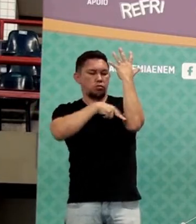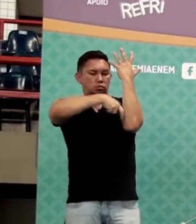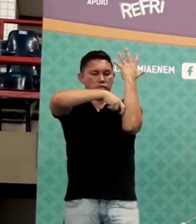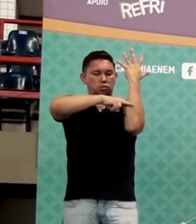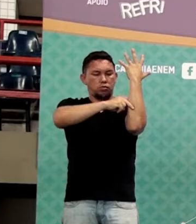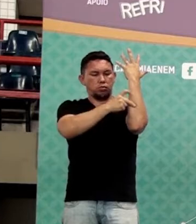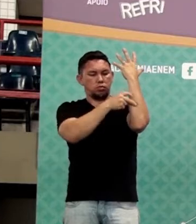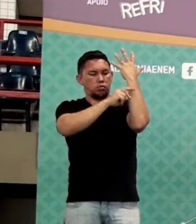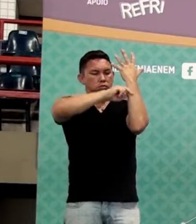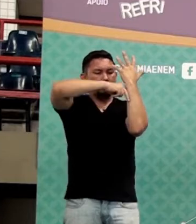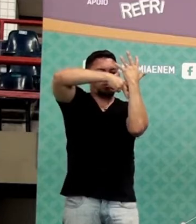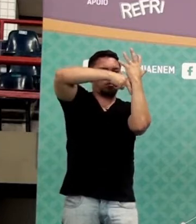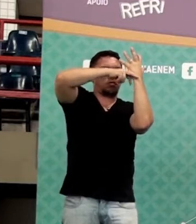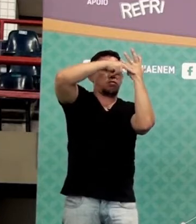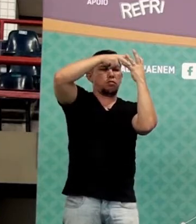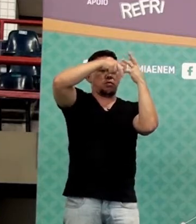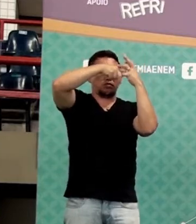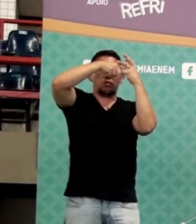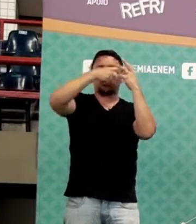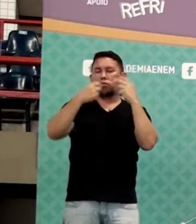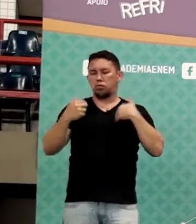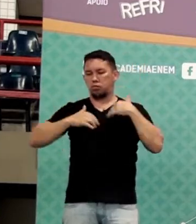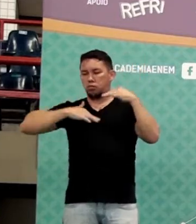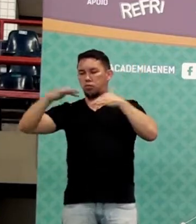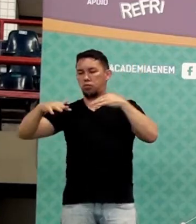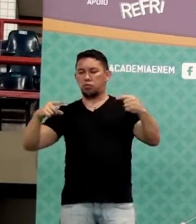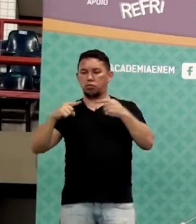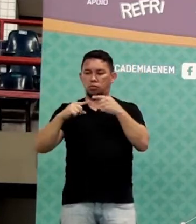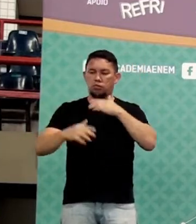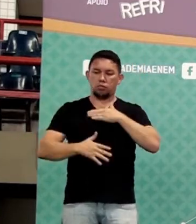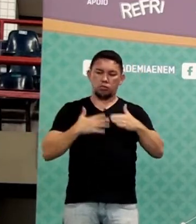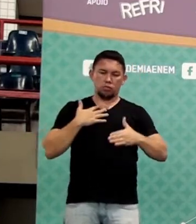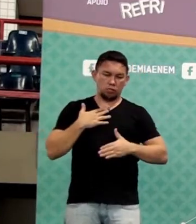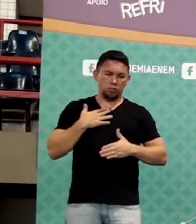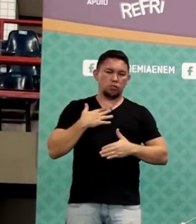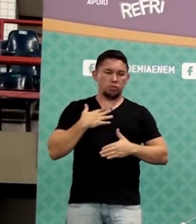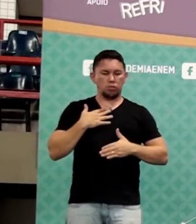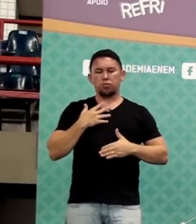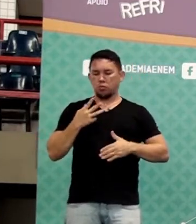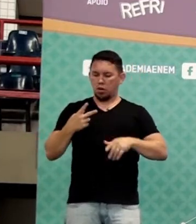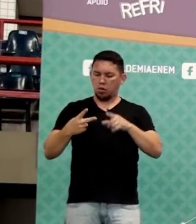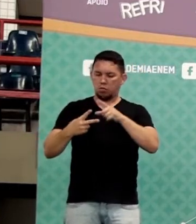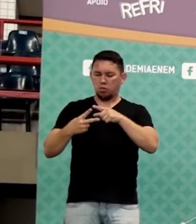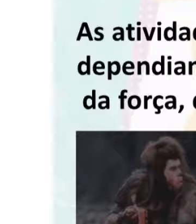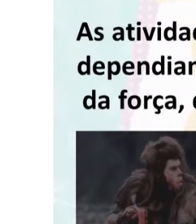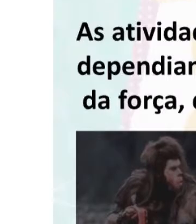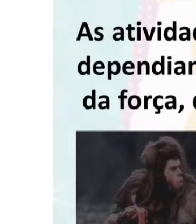esse ato físico, eram atividades que exigiam o quê? Exigia força,